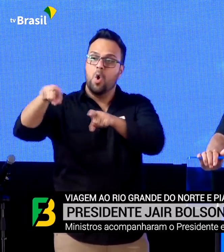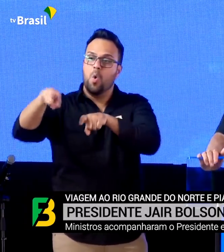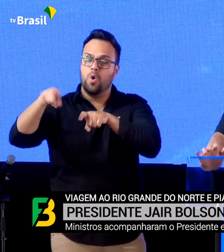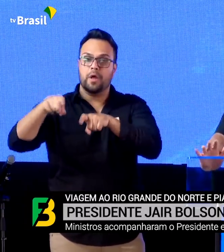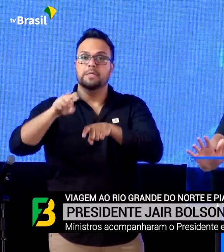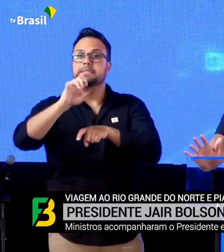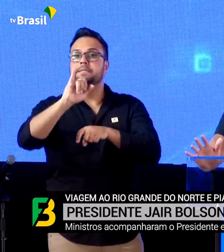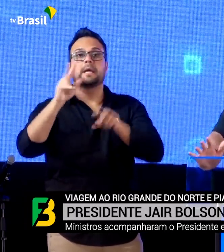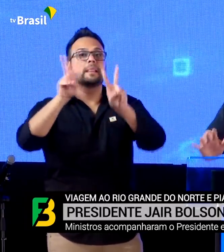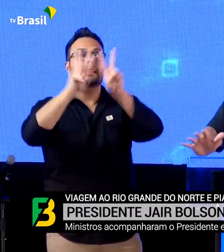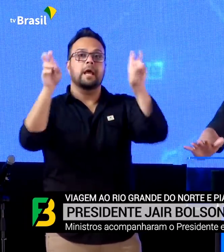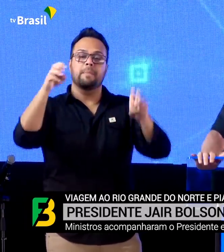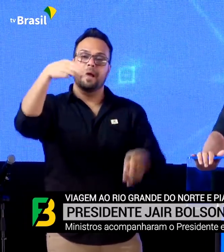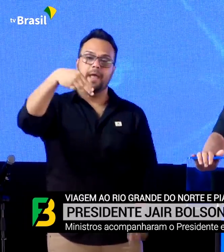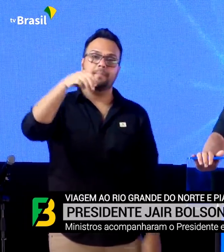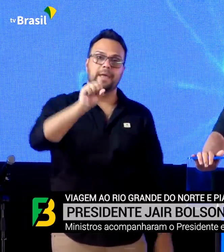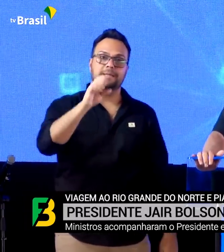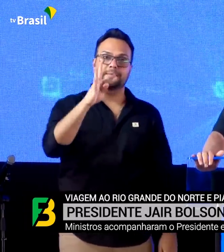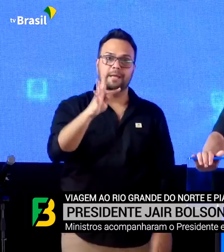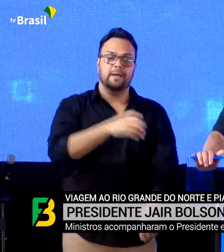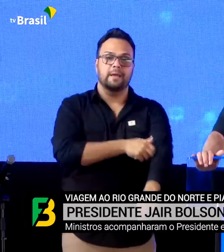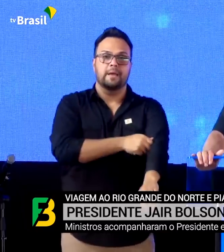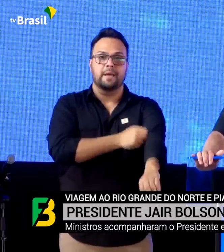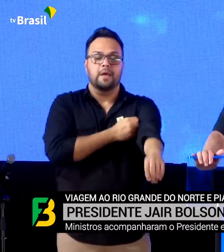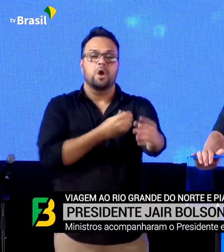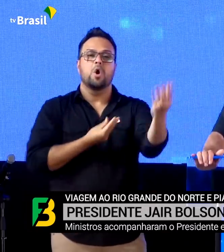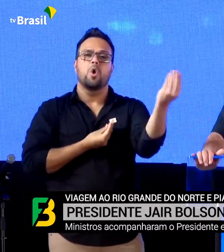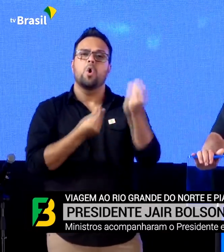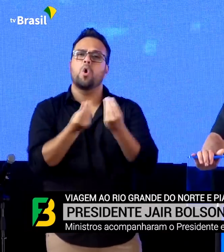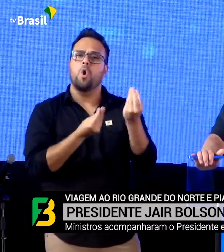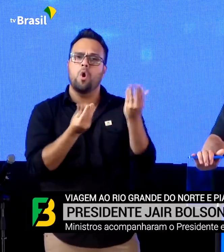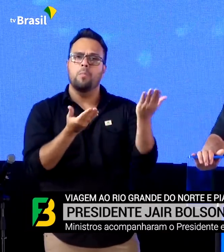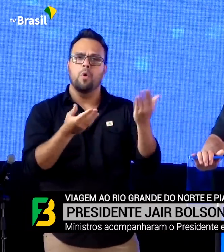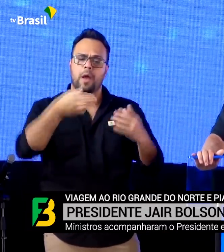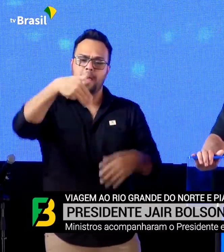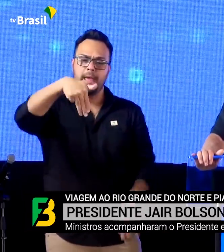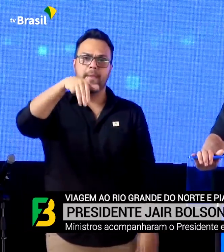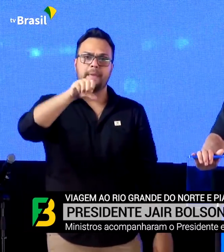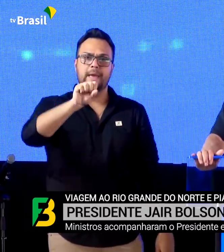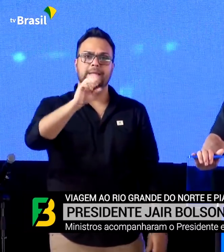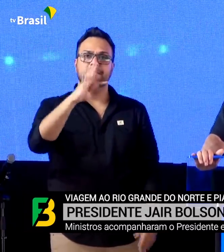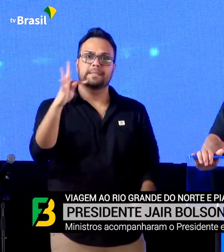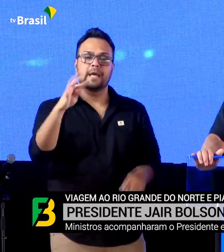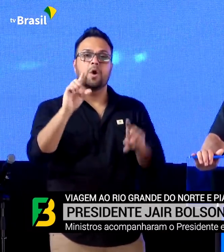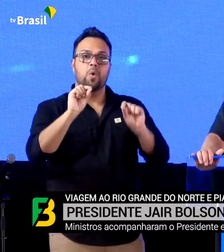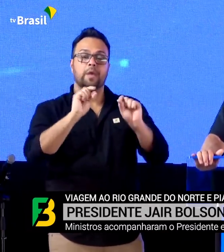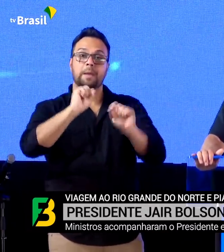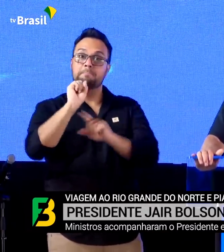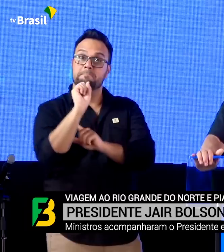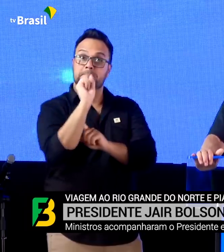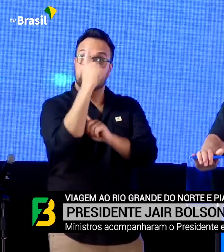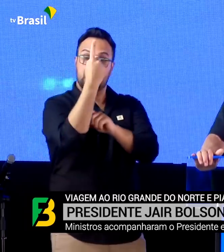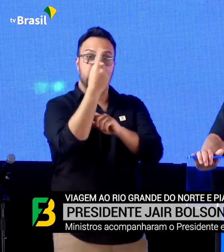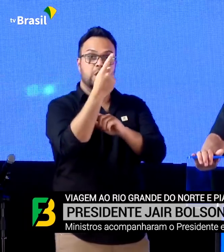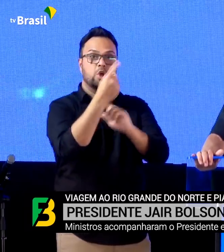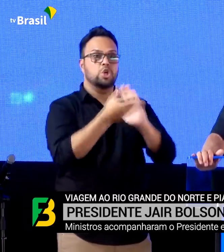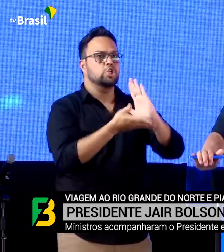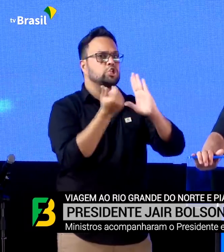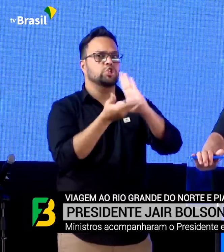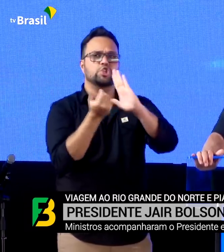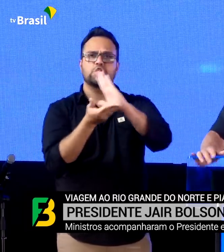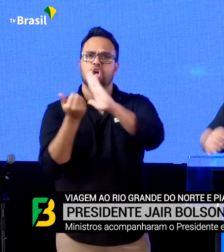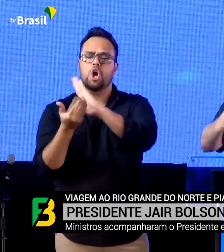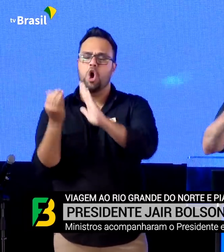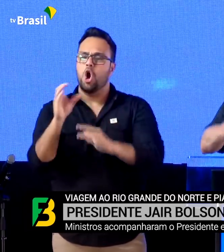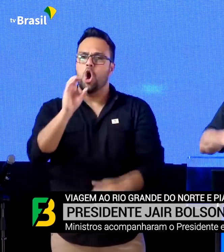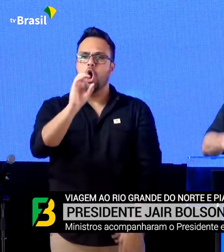MST, como é que nós acalmamos o MST? Primeiro, foi tirando dinheiro de